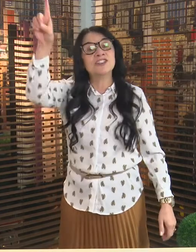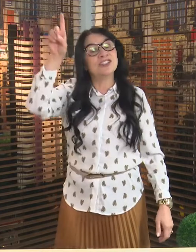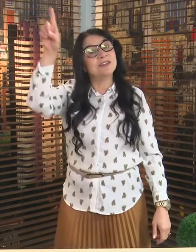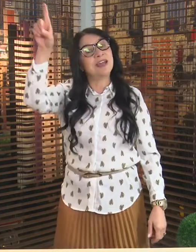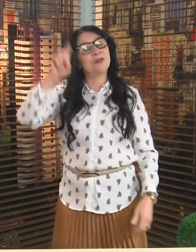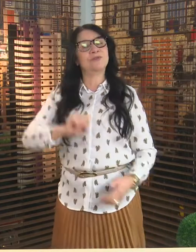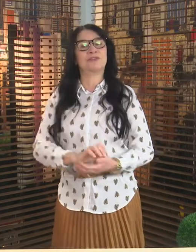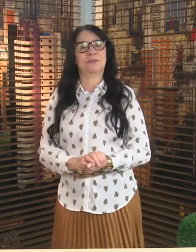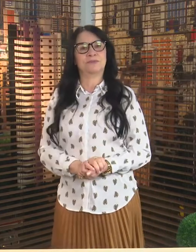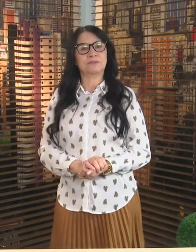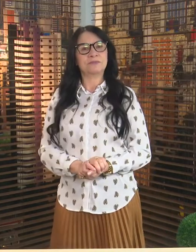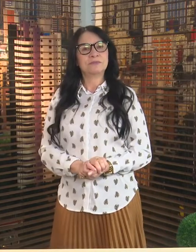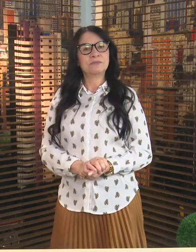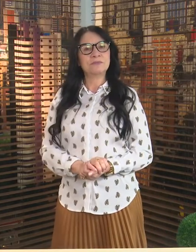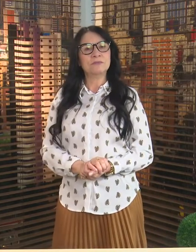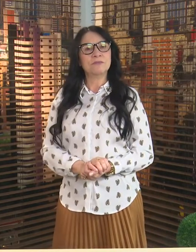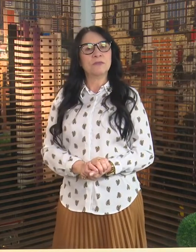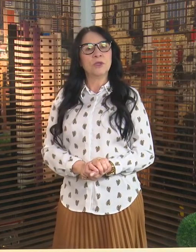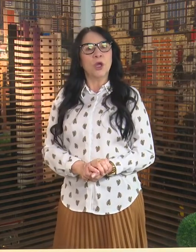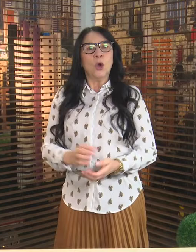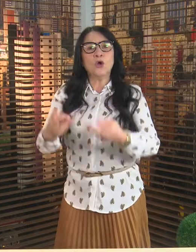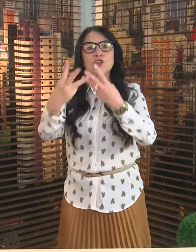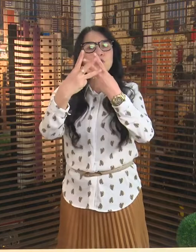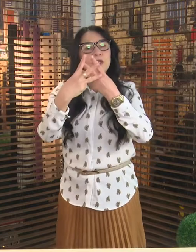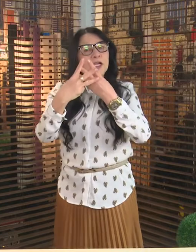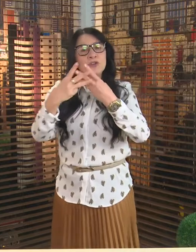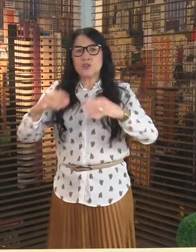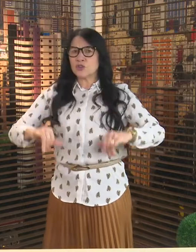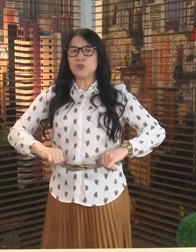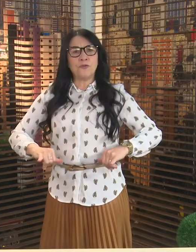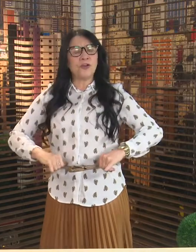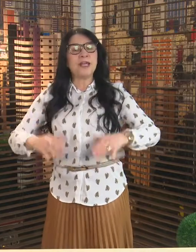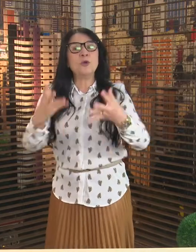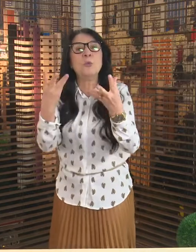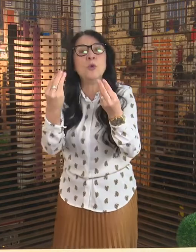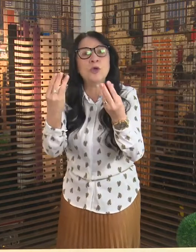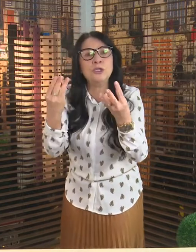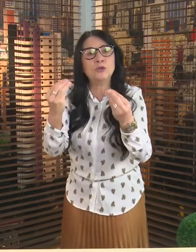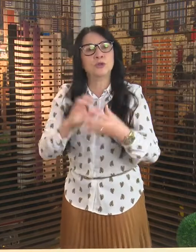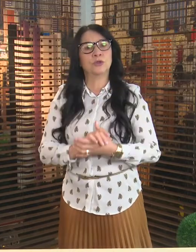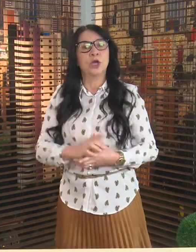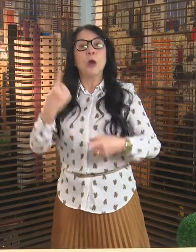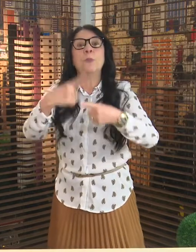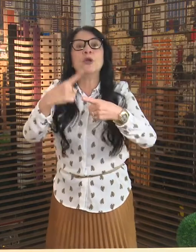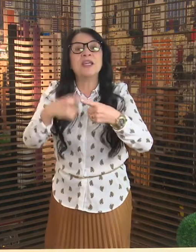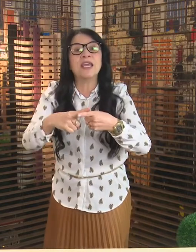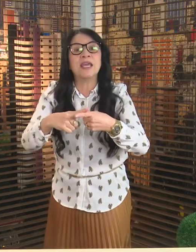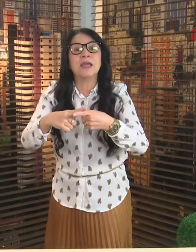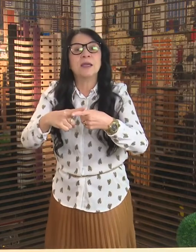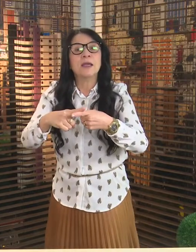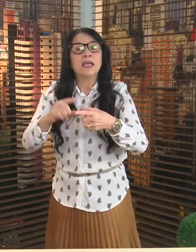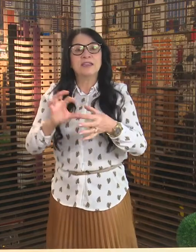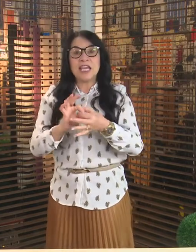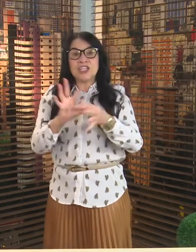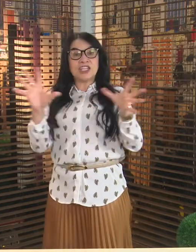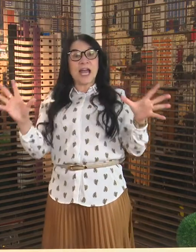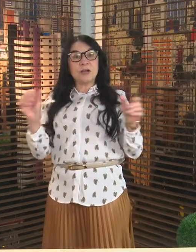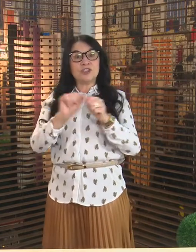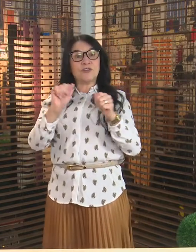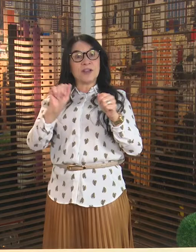de Deus. Os judeus sofreram muito porque deixaram de